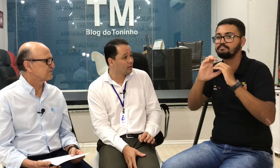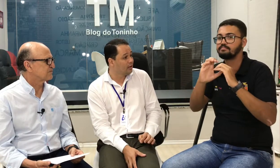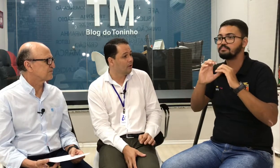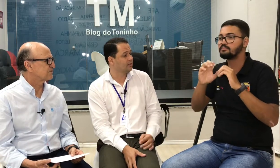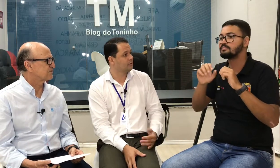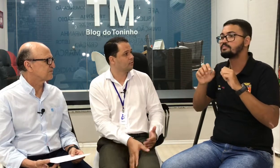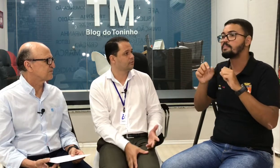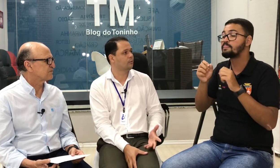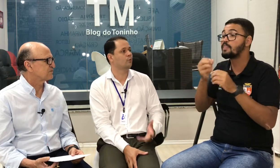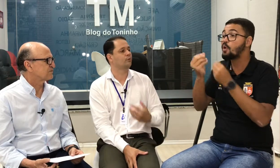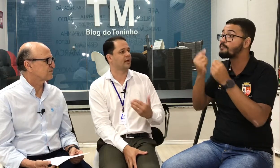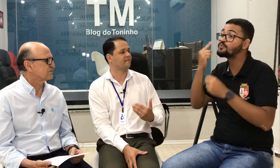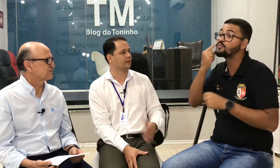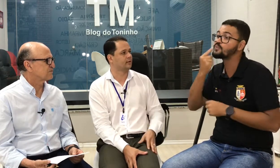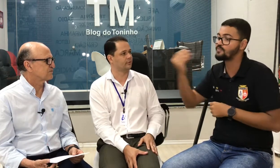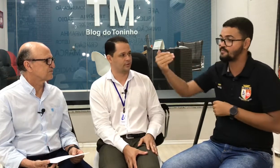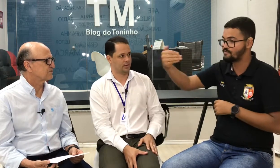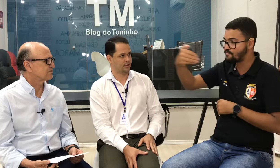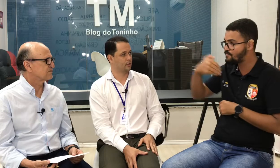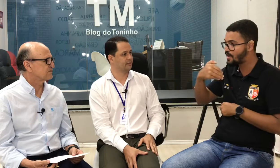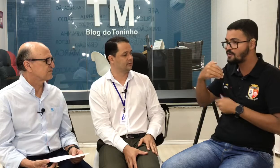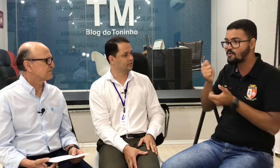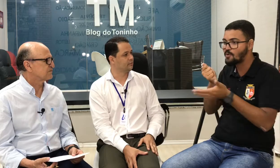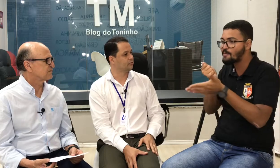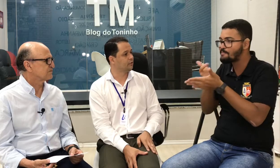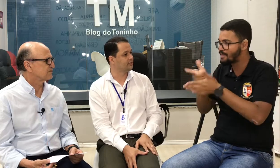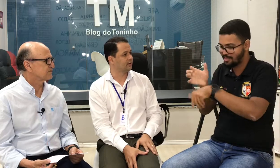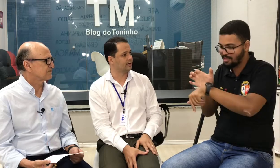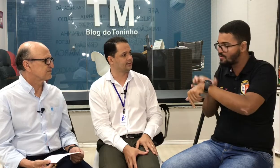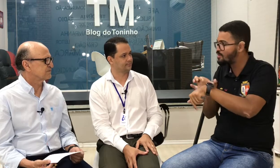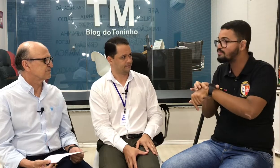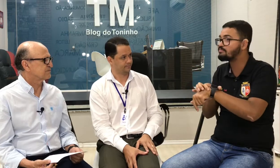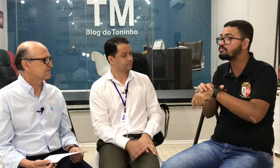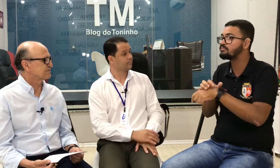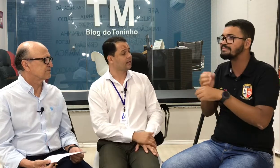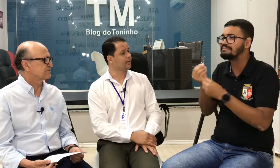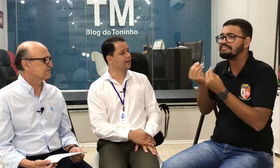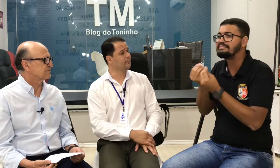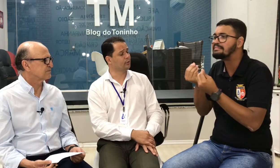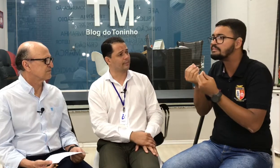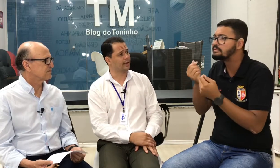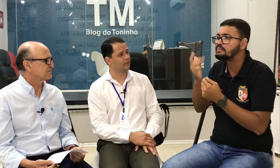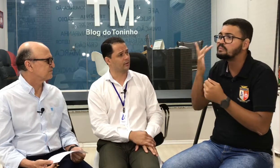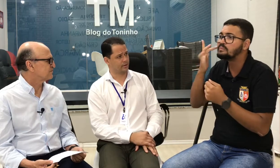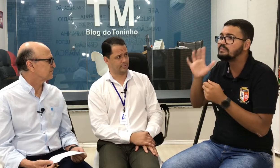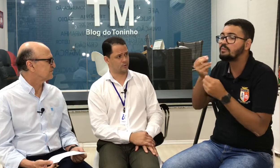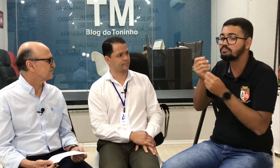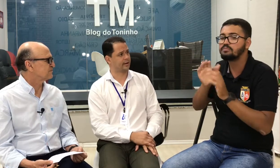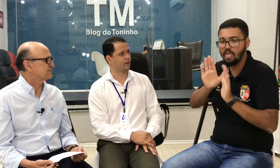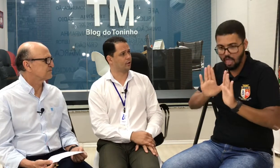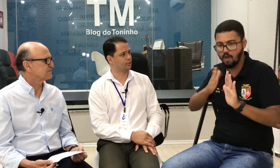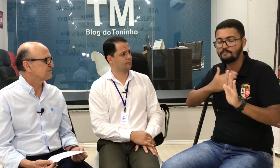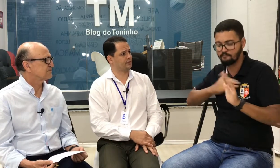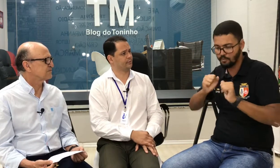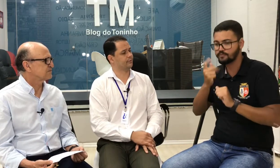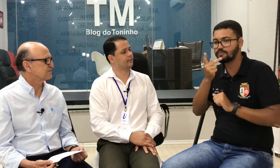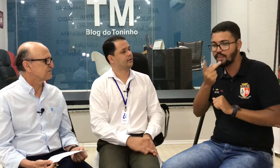mas eu não consigo me comunicar falando. Eu preciso de língua de sinais. E aí no meu trabalho, para comprar relógio, por exemplo, que é na